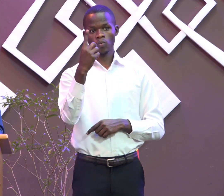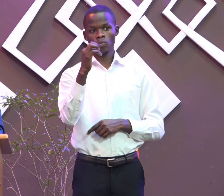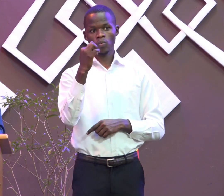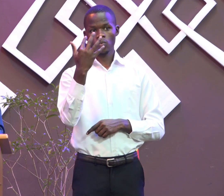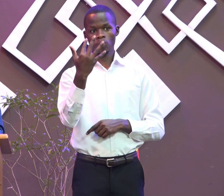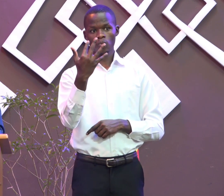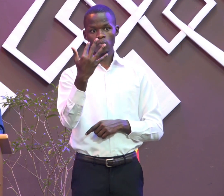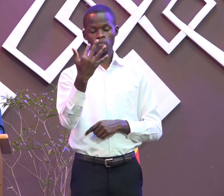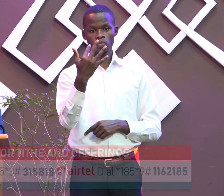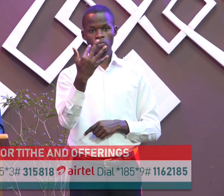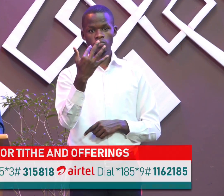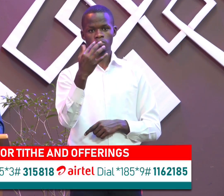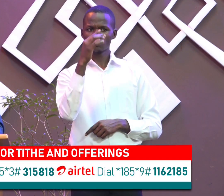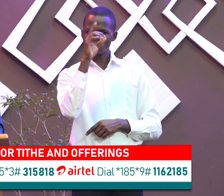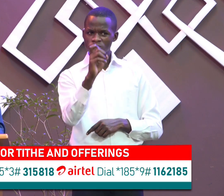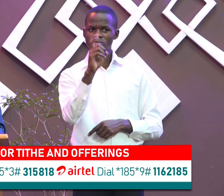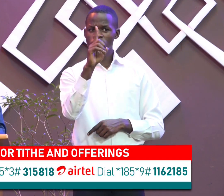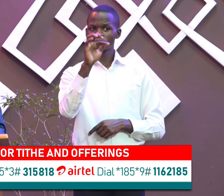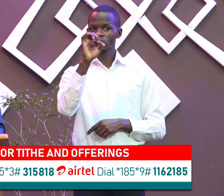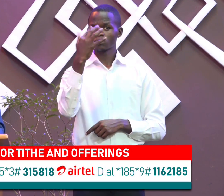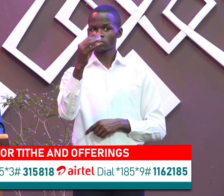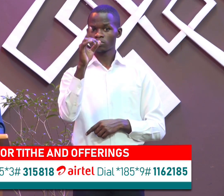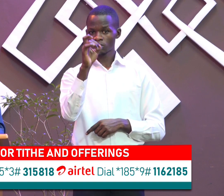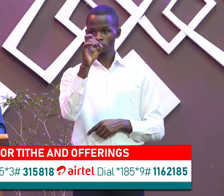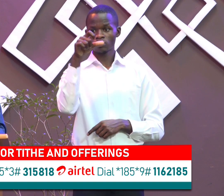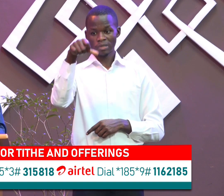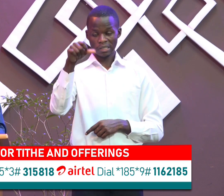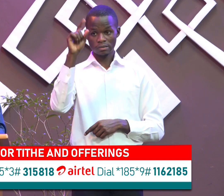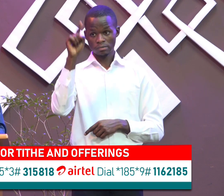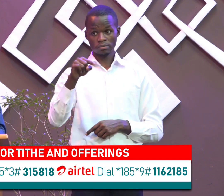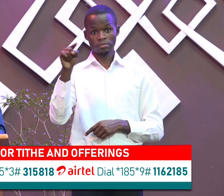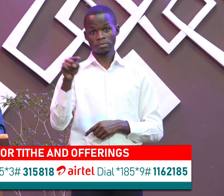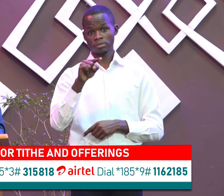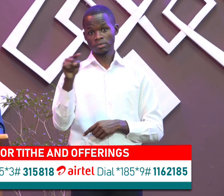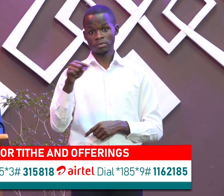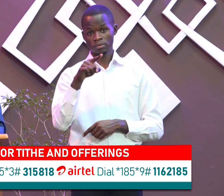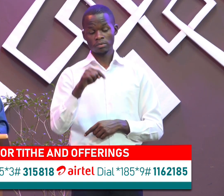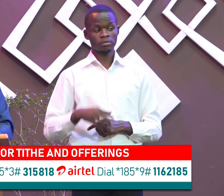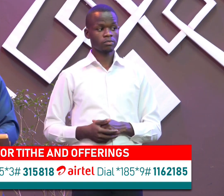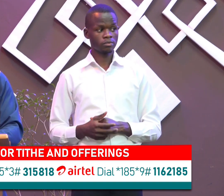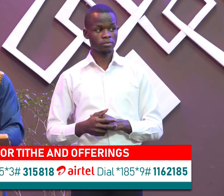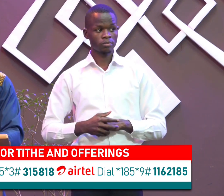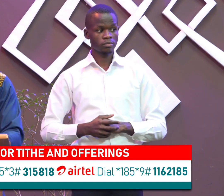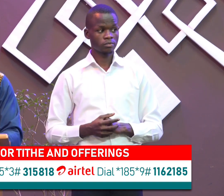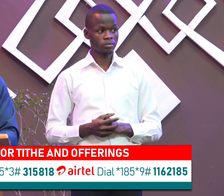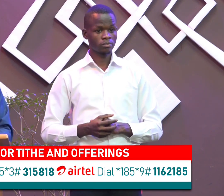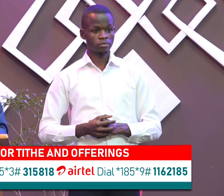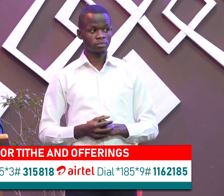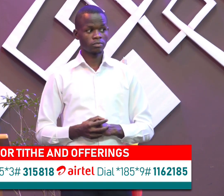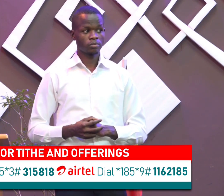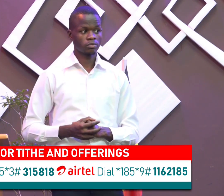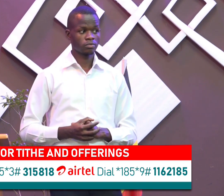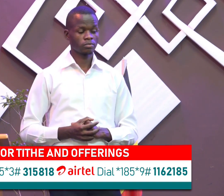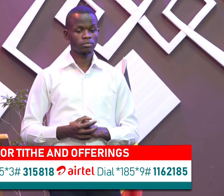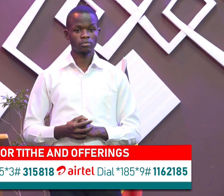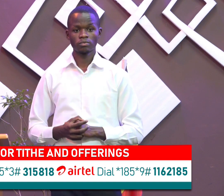*185*9#. Okay kati echo nchidina mwabo nga bokoze nawe bakugamye nga bwe bangambye